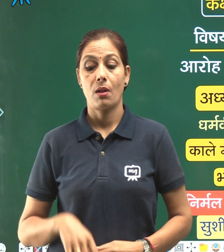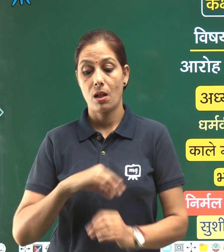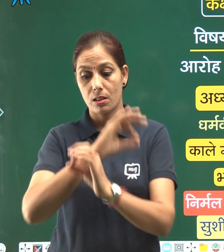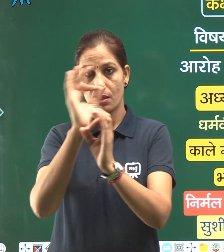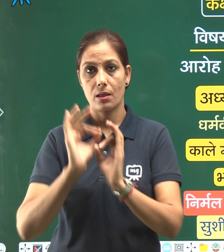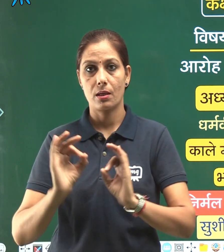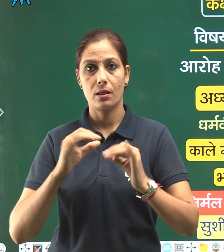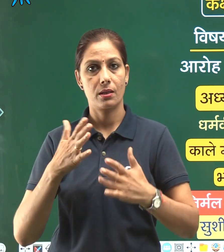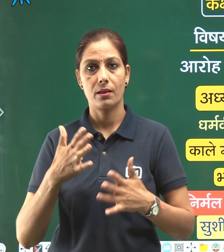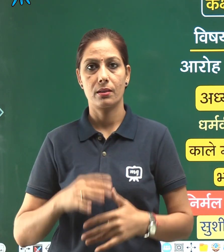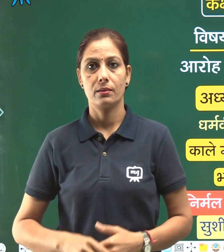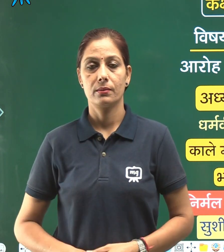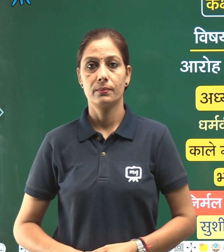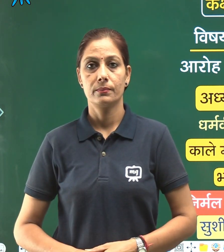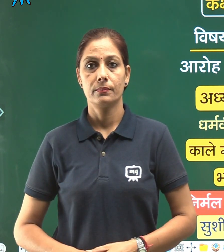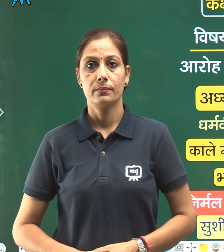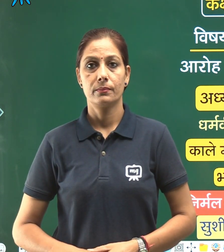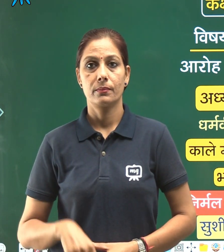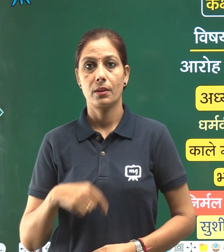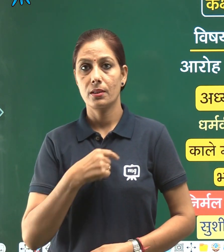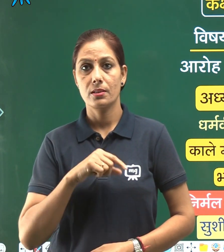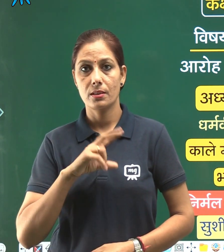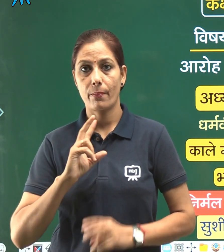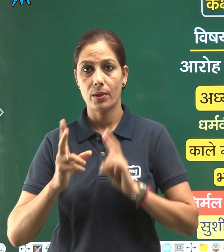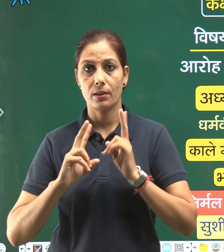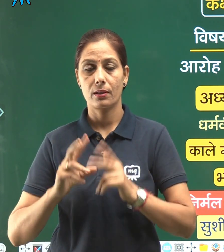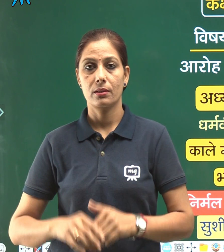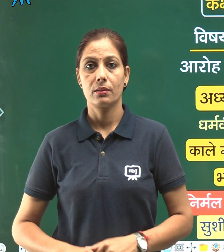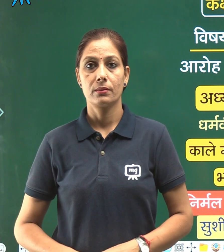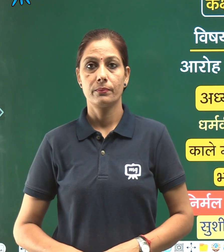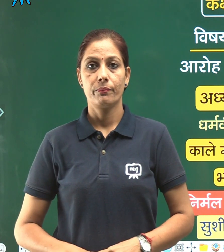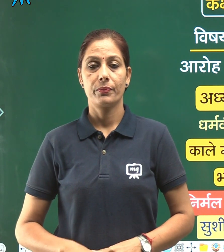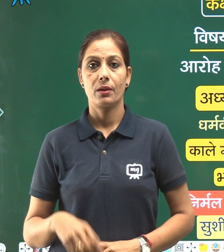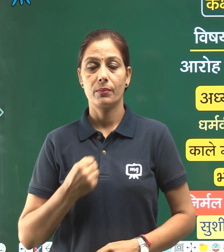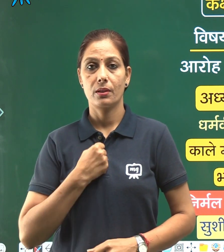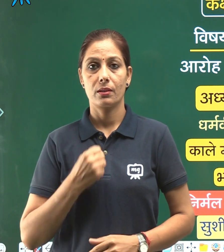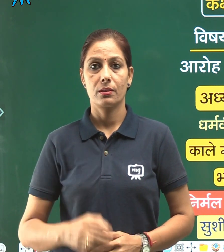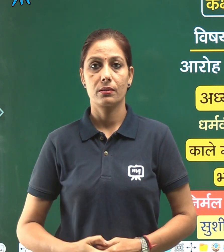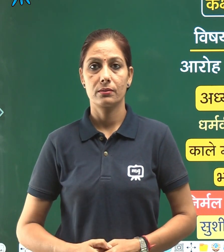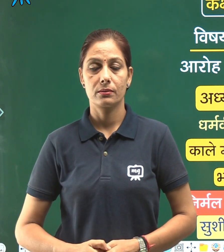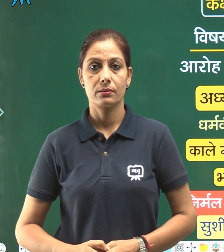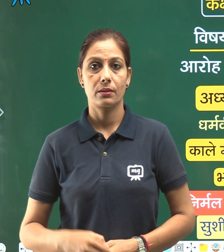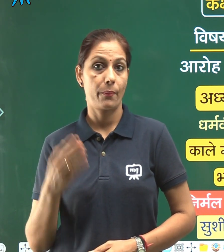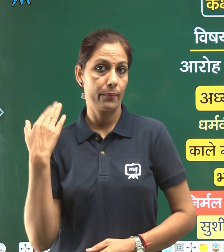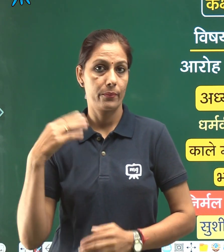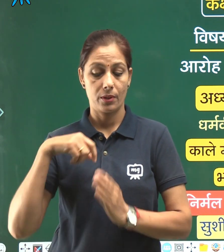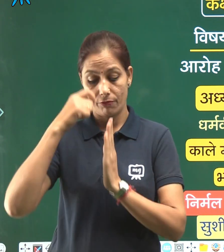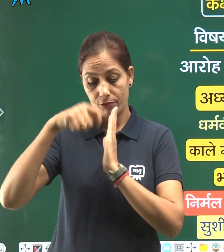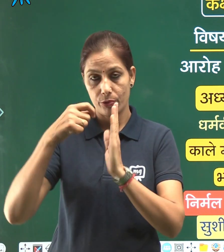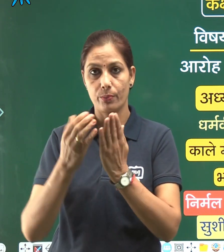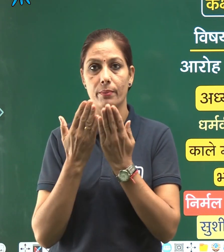तैयार नहीं है। ये सब बातें हमने पिछले वीडियो में